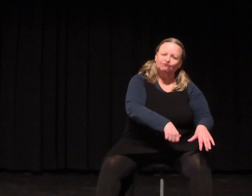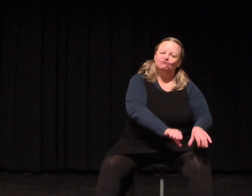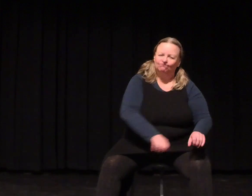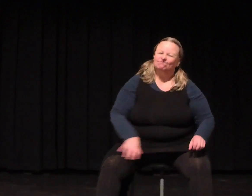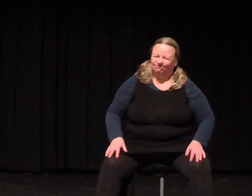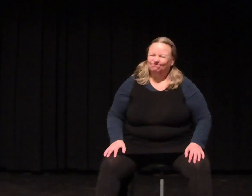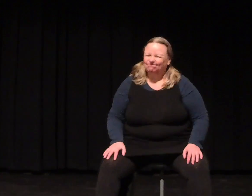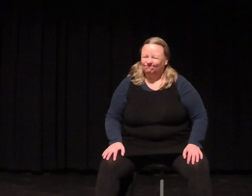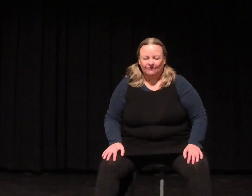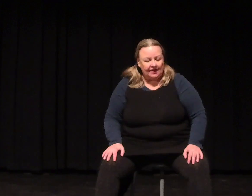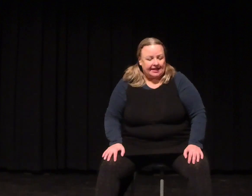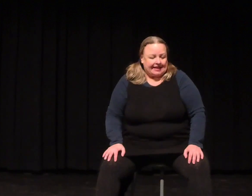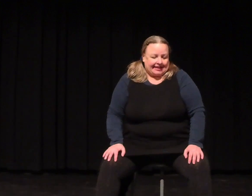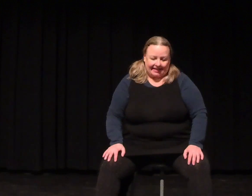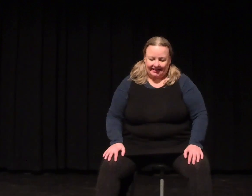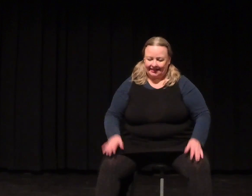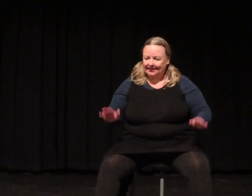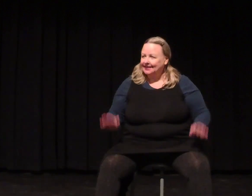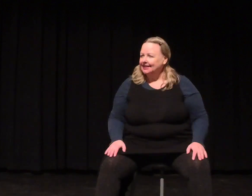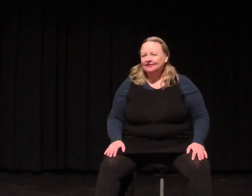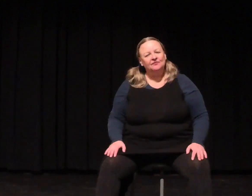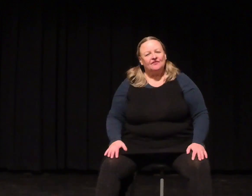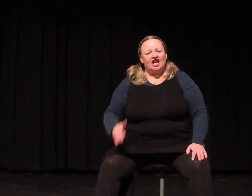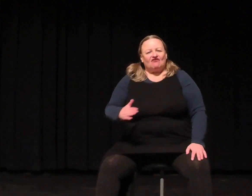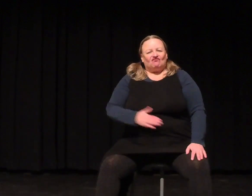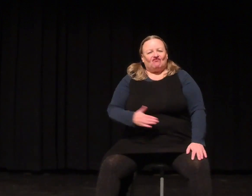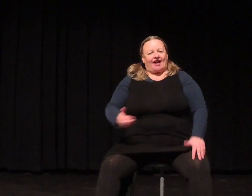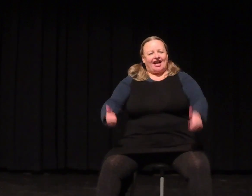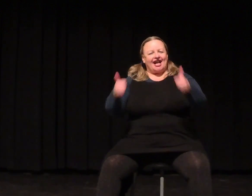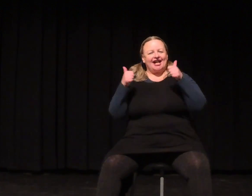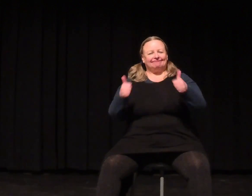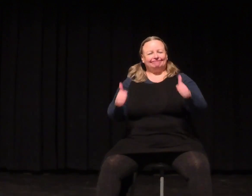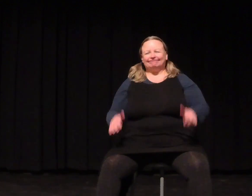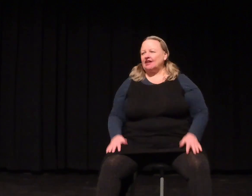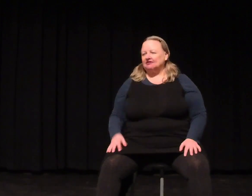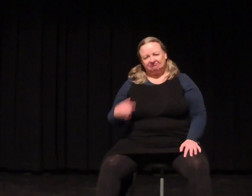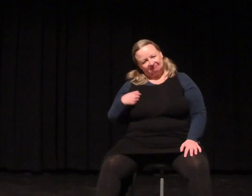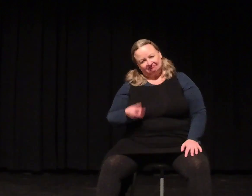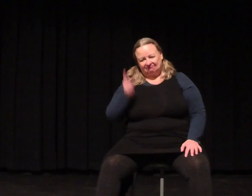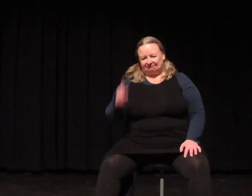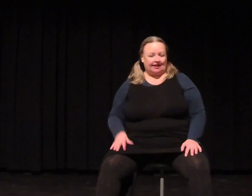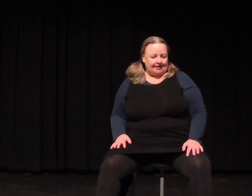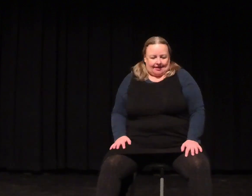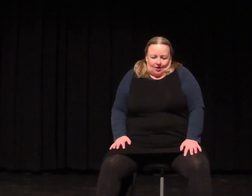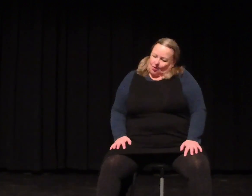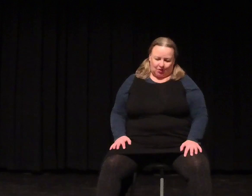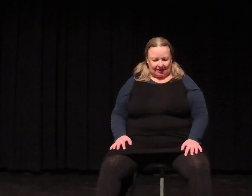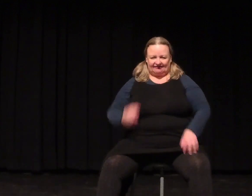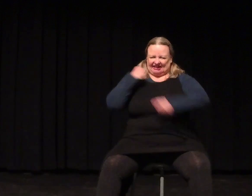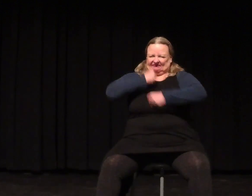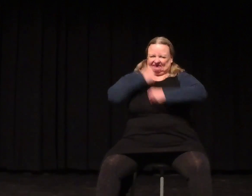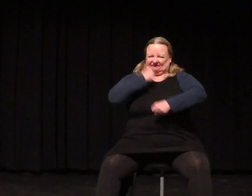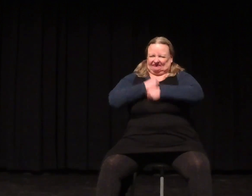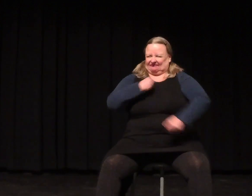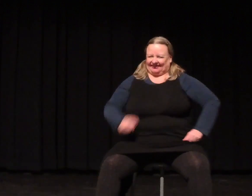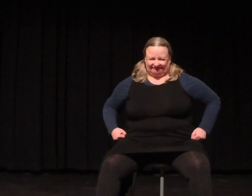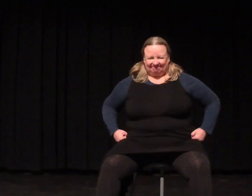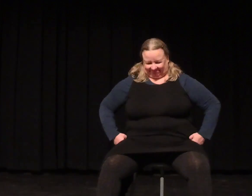carton de lait, là, il faut le remettre dans notre boîte à lunch. Ah, bon, j'ai le ventre plein. Je retourne au